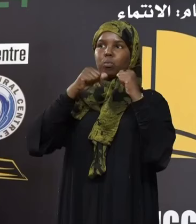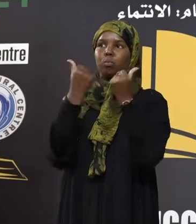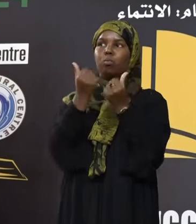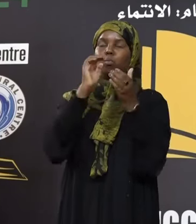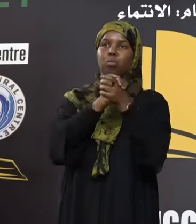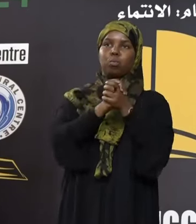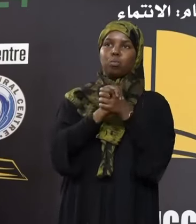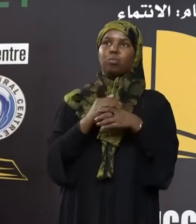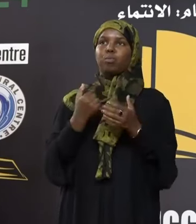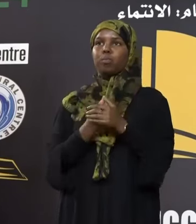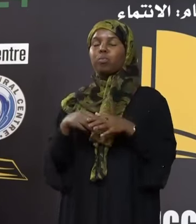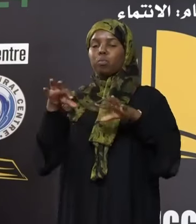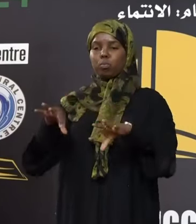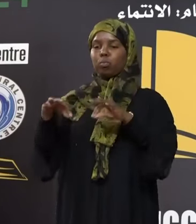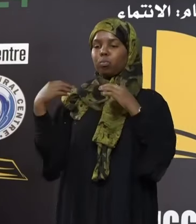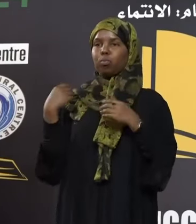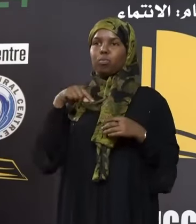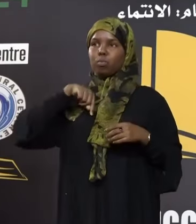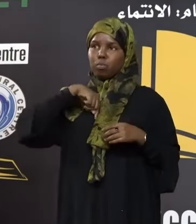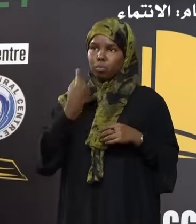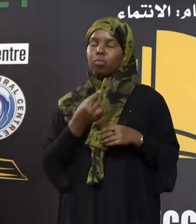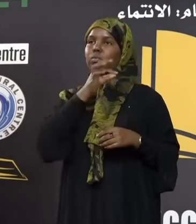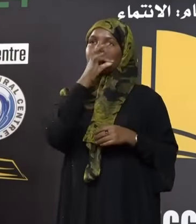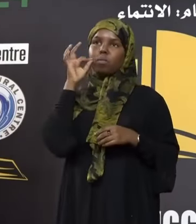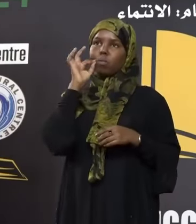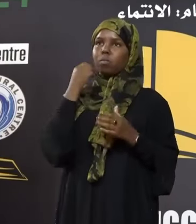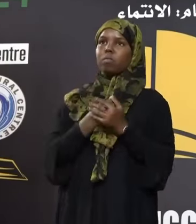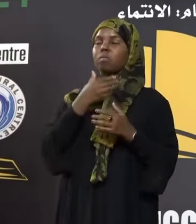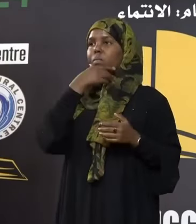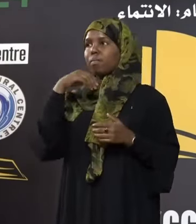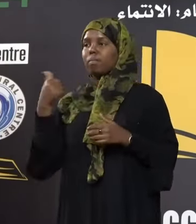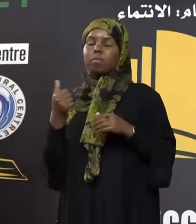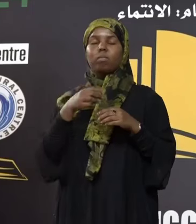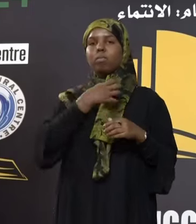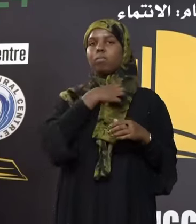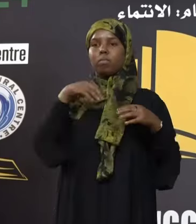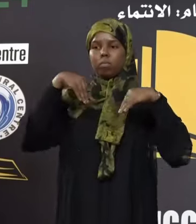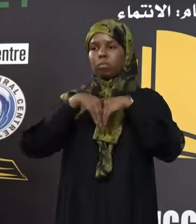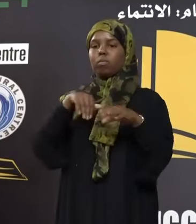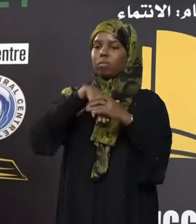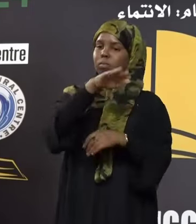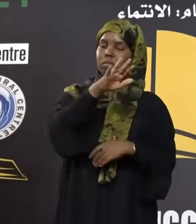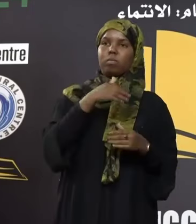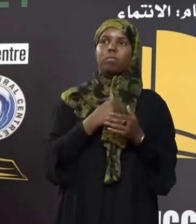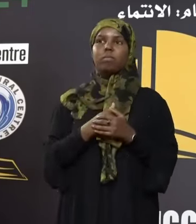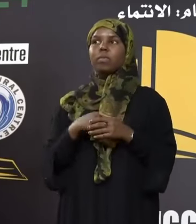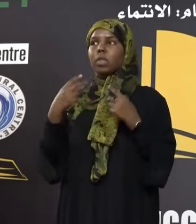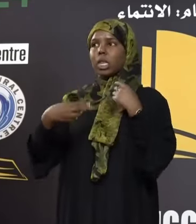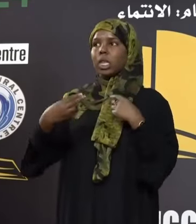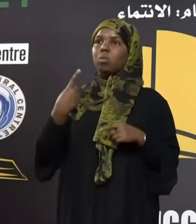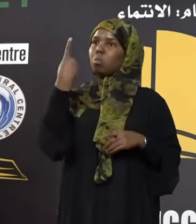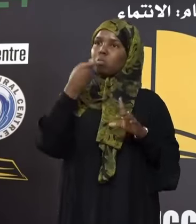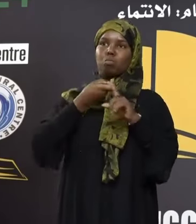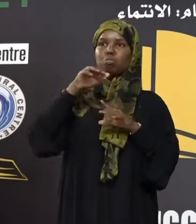aslay kimistiisu isqaaday adigu aamus adigu rag baa la yidhi shirka ka baxa rag baa la yidhi bax rag baa hargeysa bil